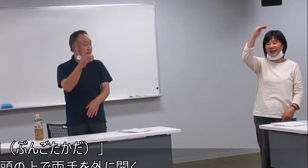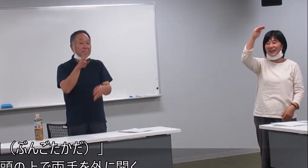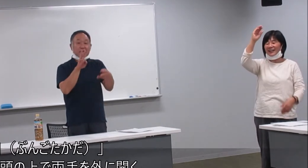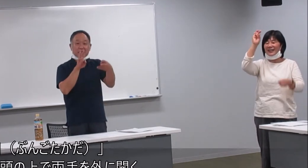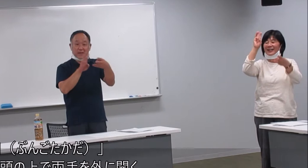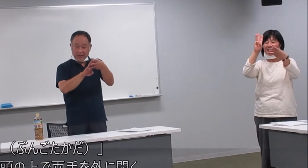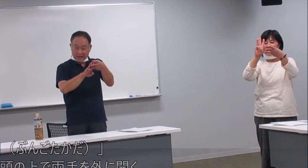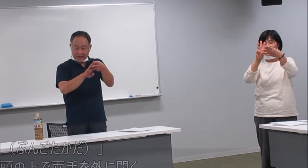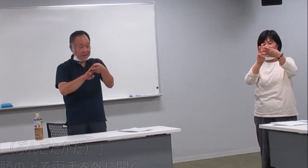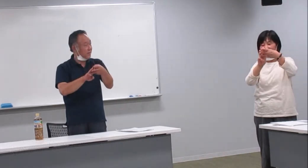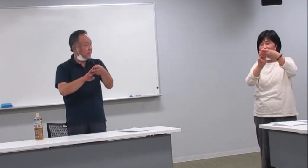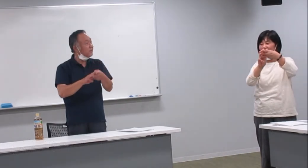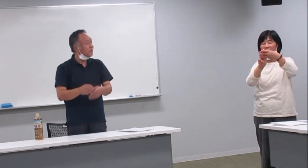文豪。